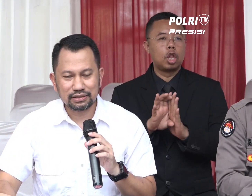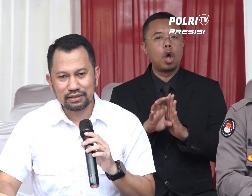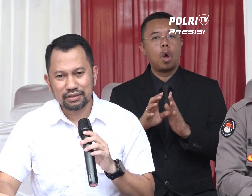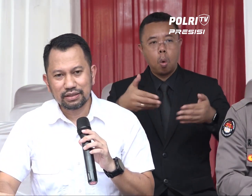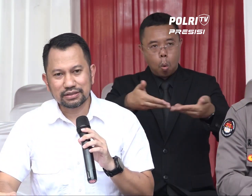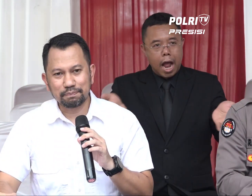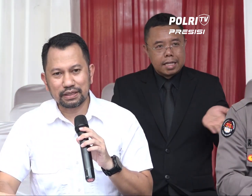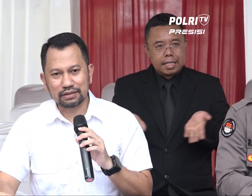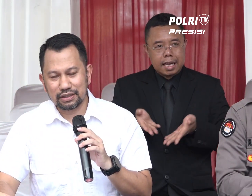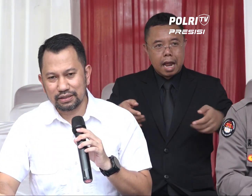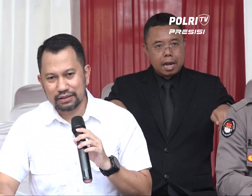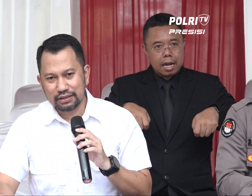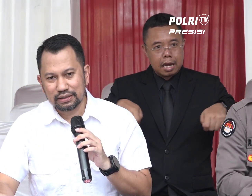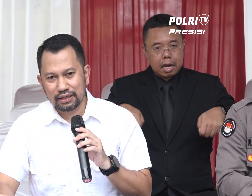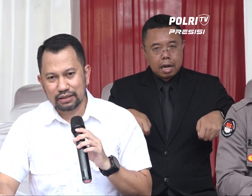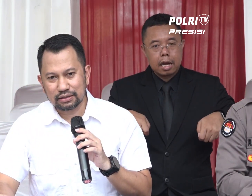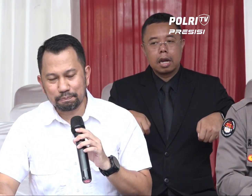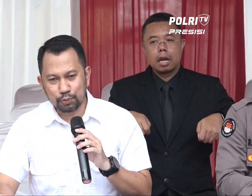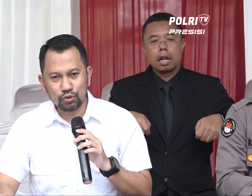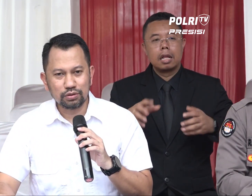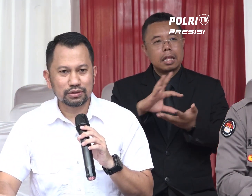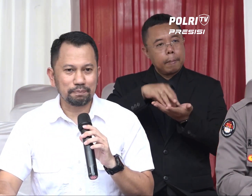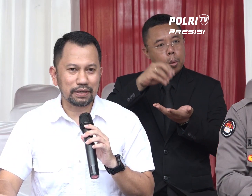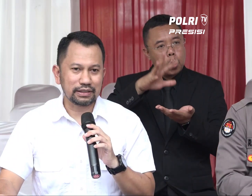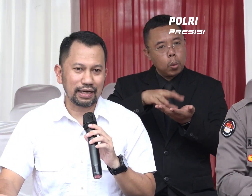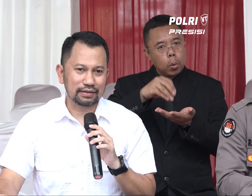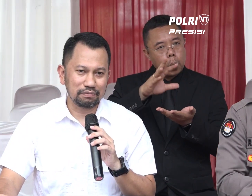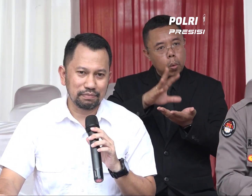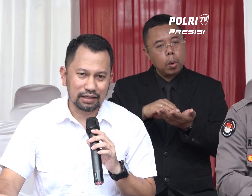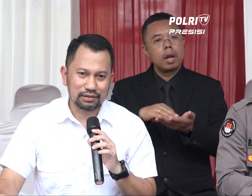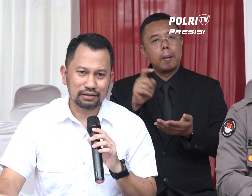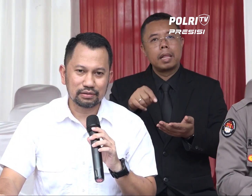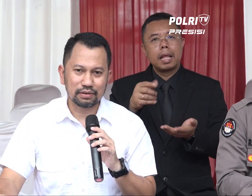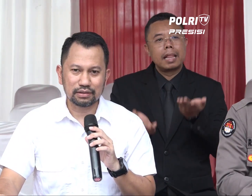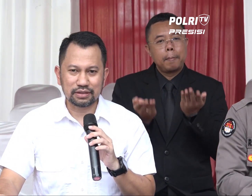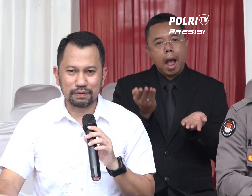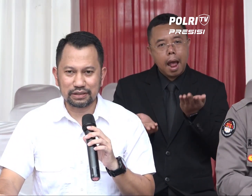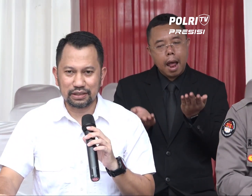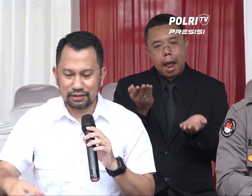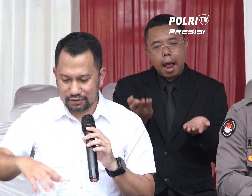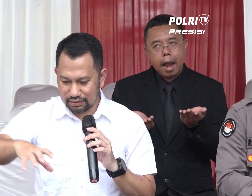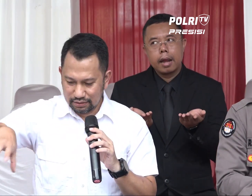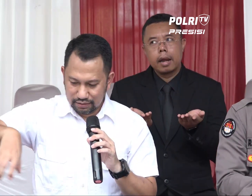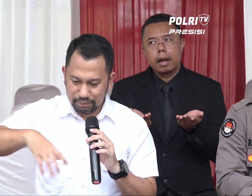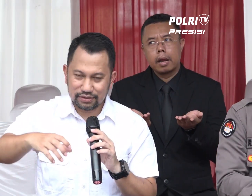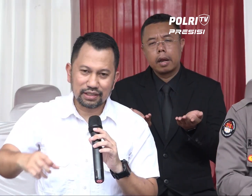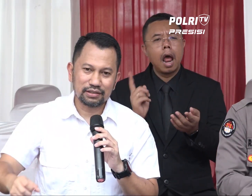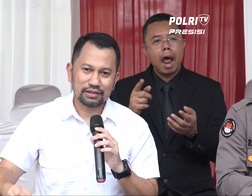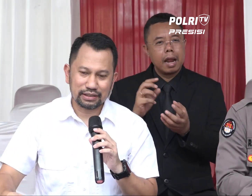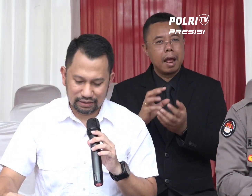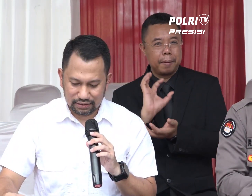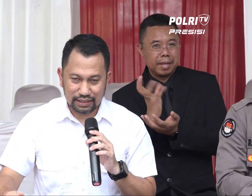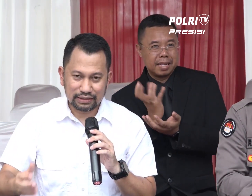wajan, seperti tepung, seperti alat timbang, seperti